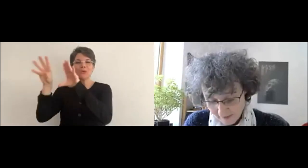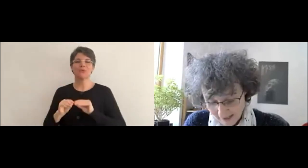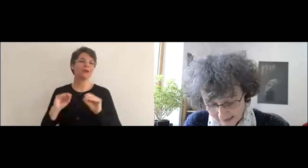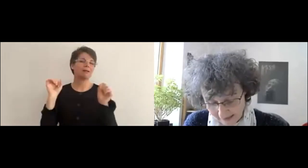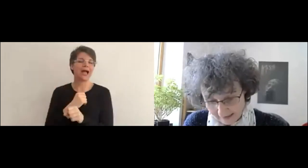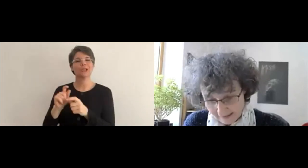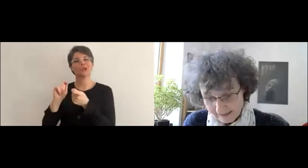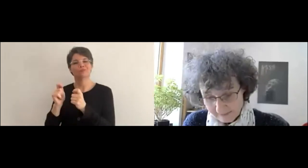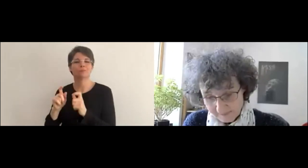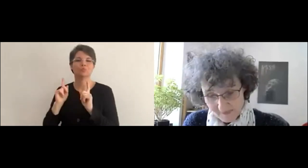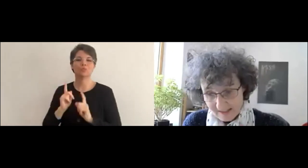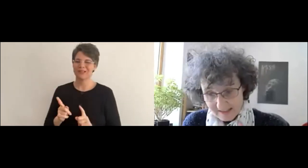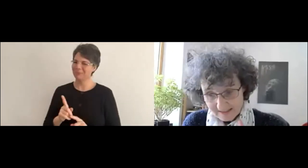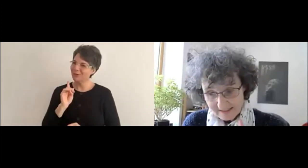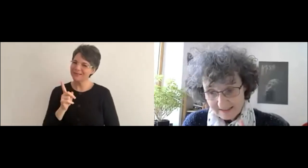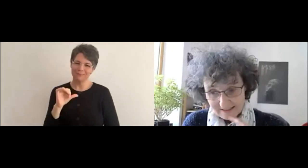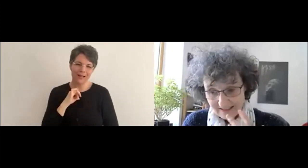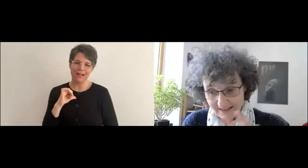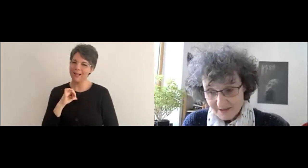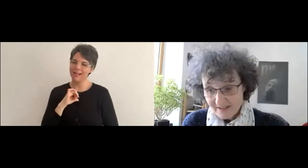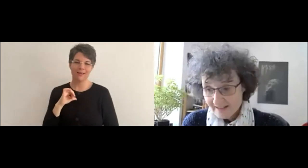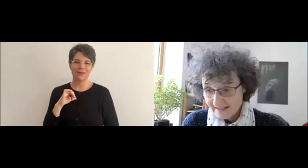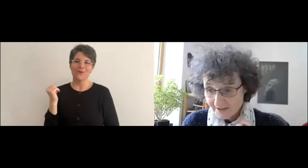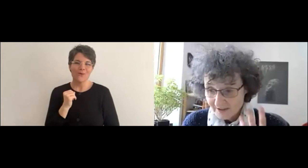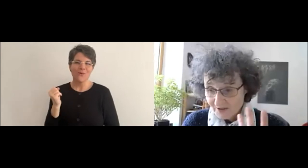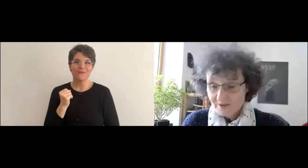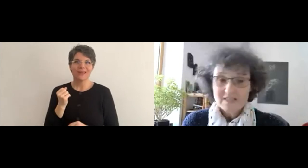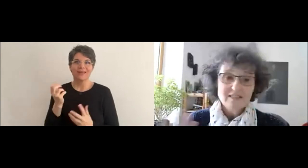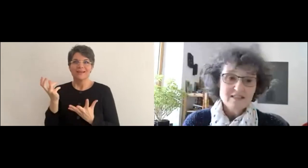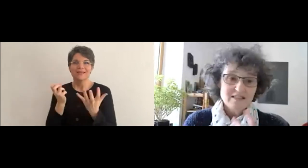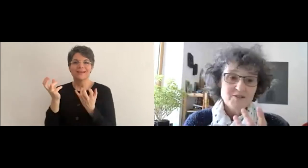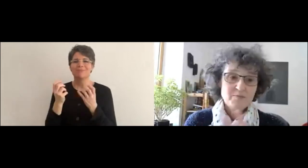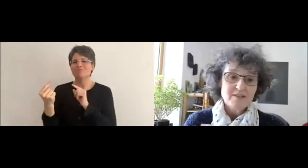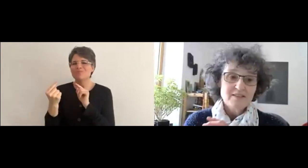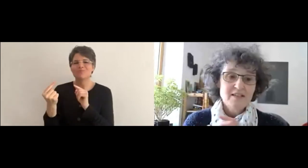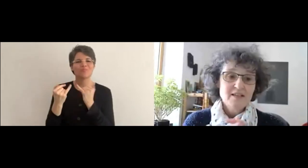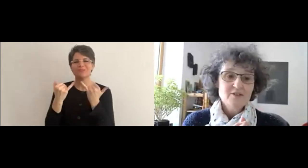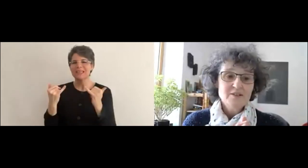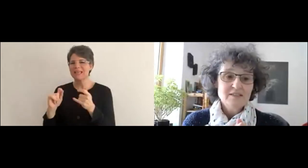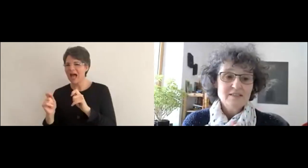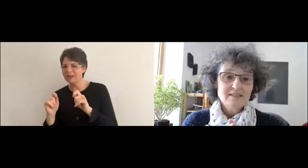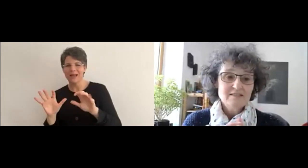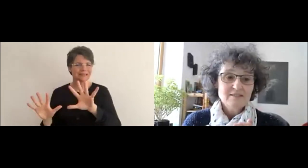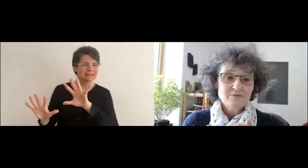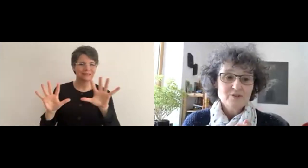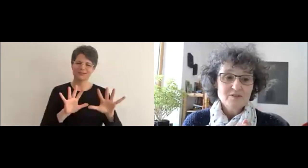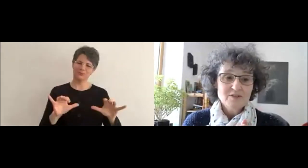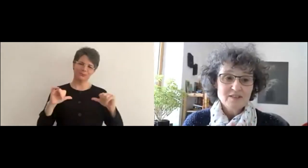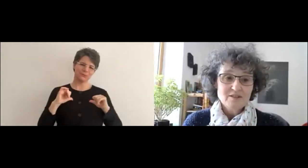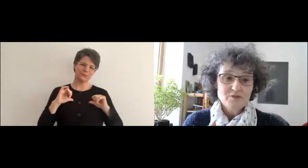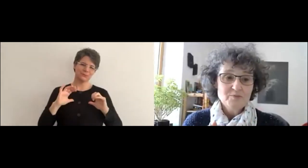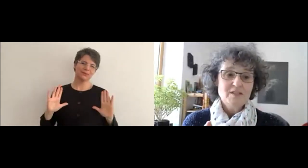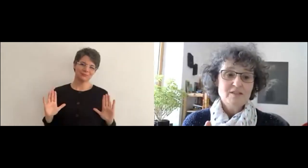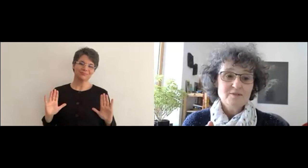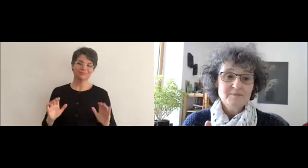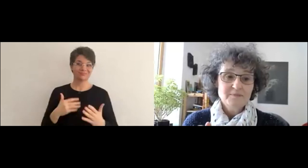sehr spannend, das sich anzueignen, das zu diskutieren, das anzupassen. Und dann freuen wir uns sehr